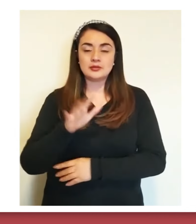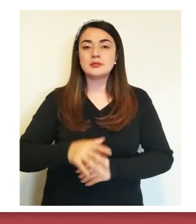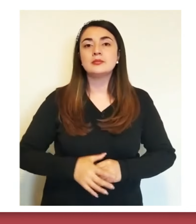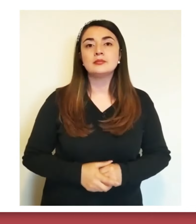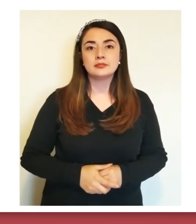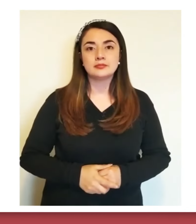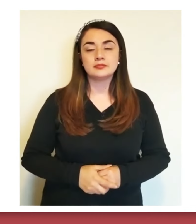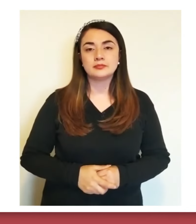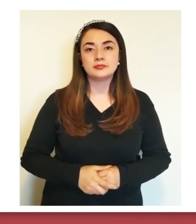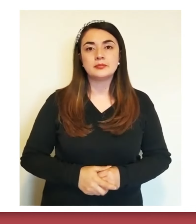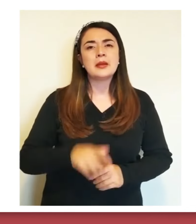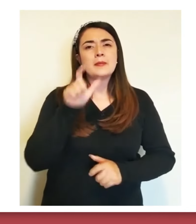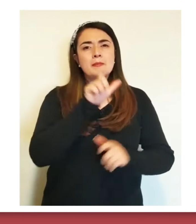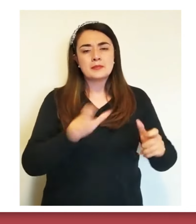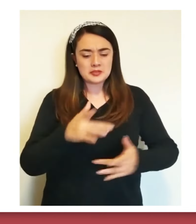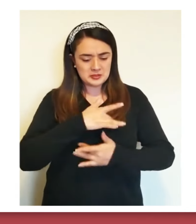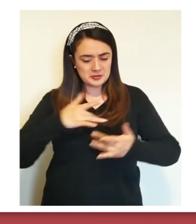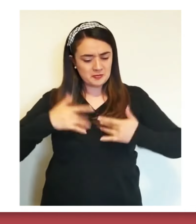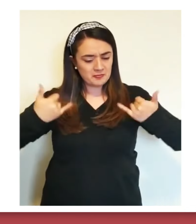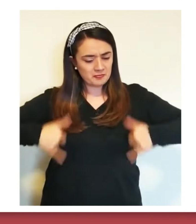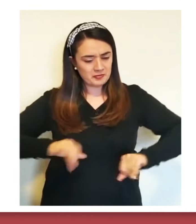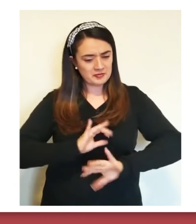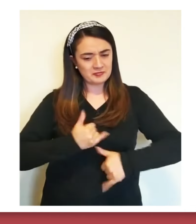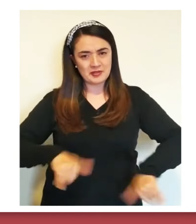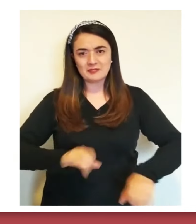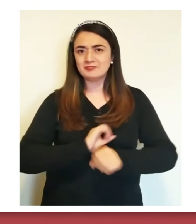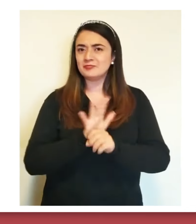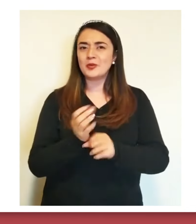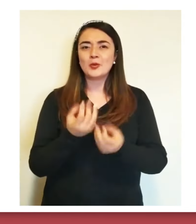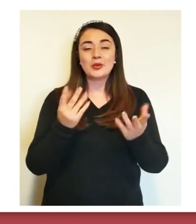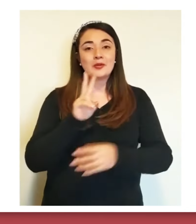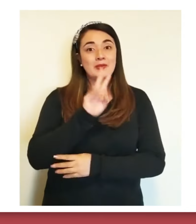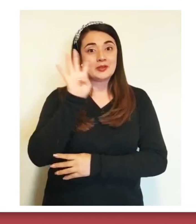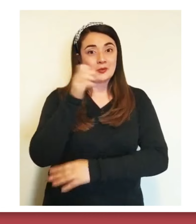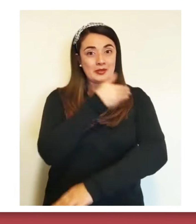1.160.995. Número de personas recuperadas,